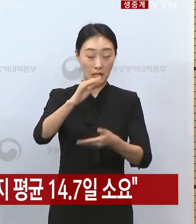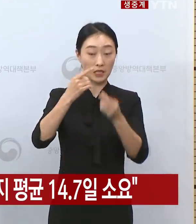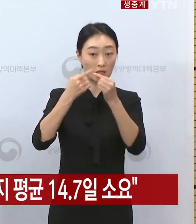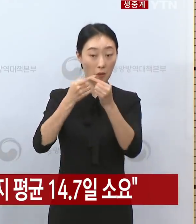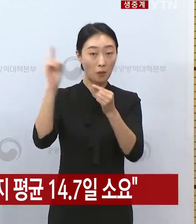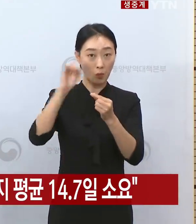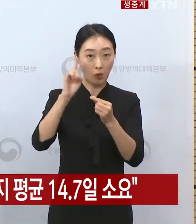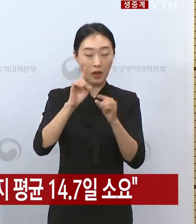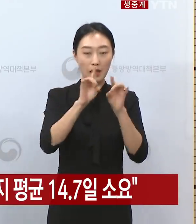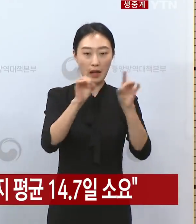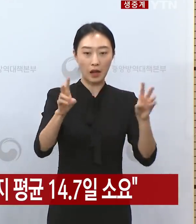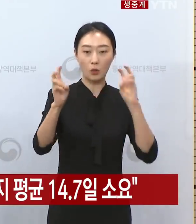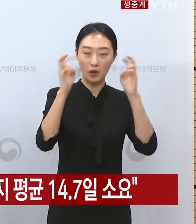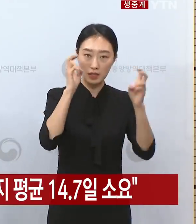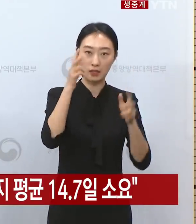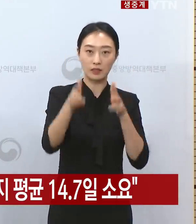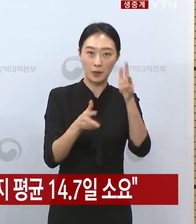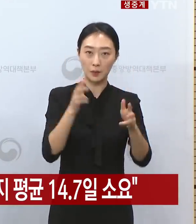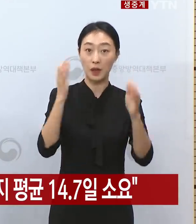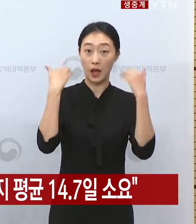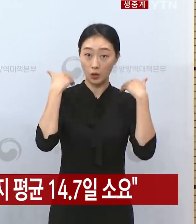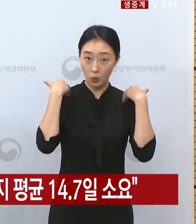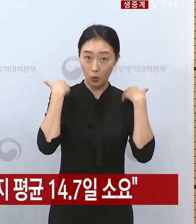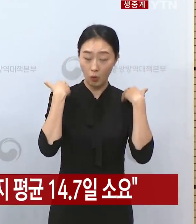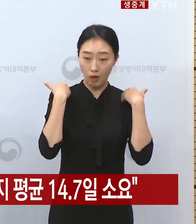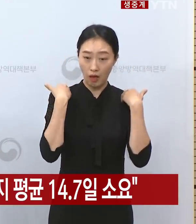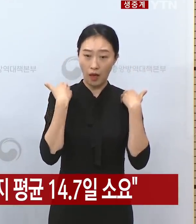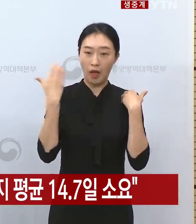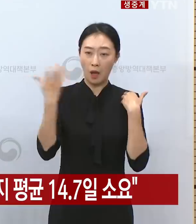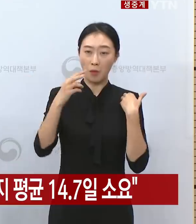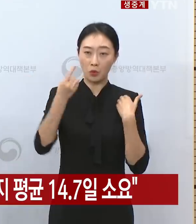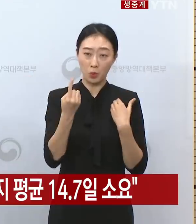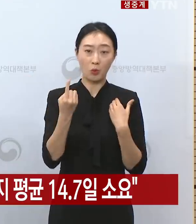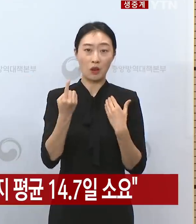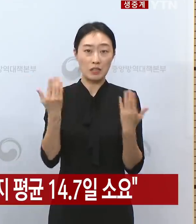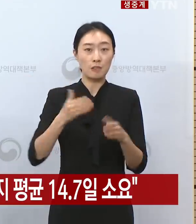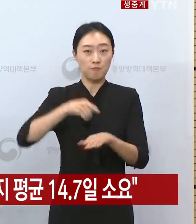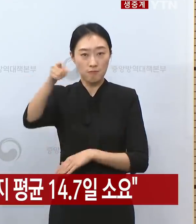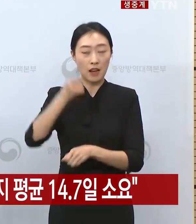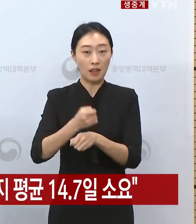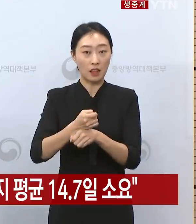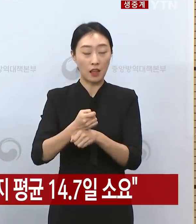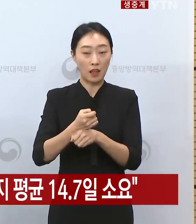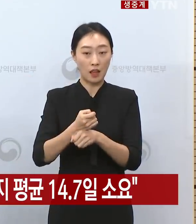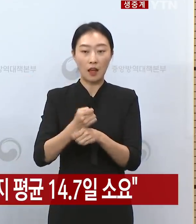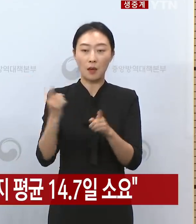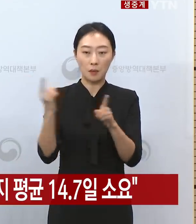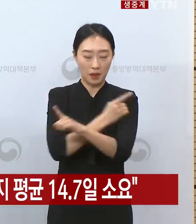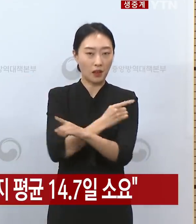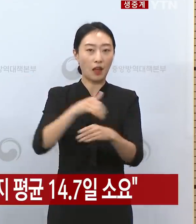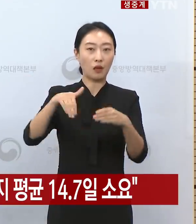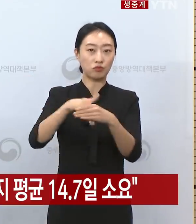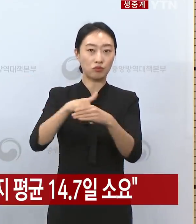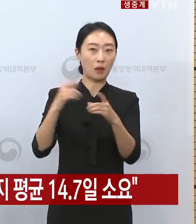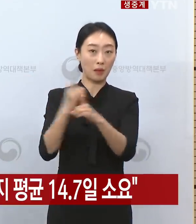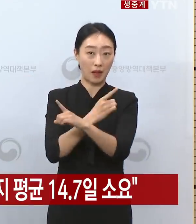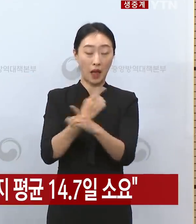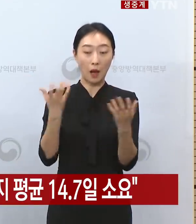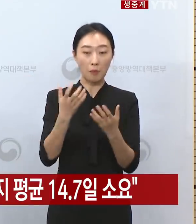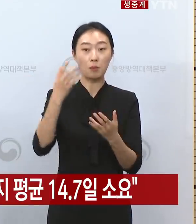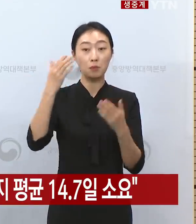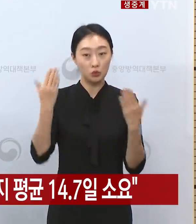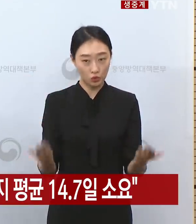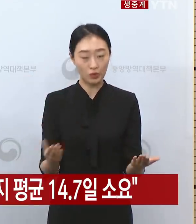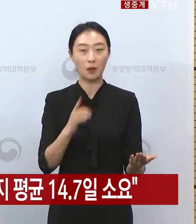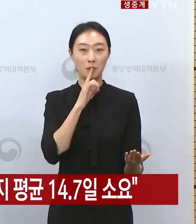첫째로 각 사업장, 기관, 학교 등은 아파도 나온다라는 문화를 아프면 쉰다로 바뀔 수 있도록 근무 형태나